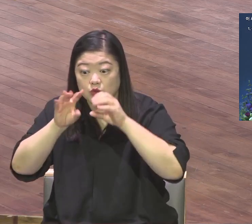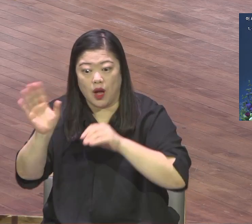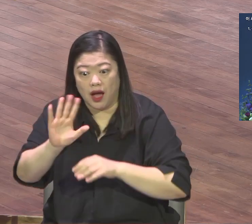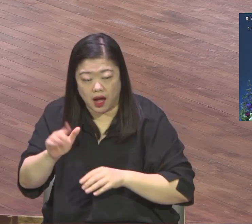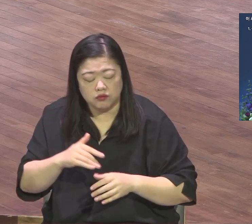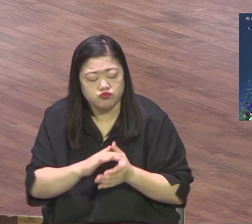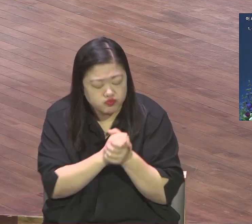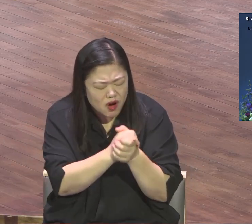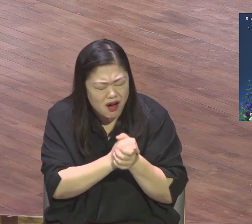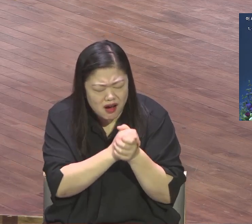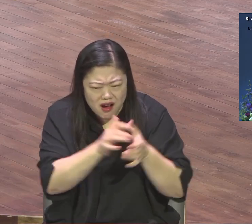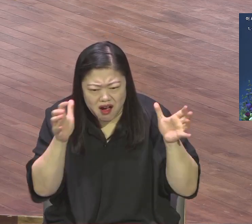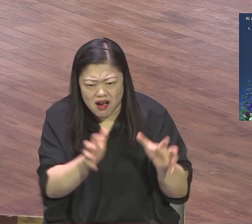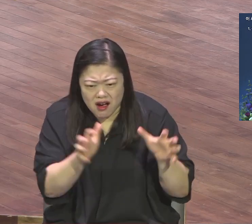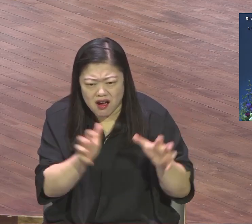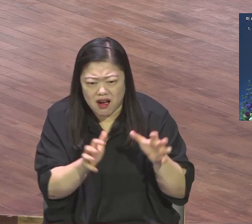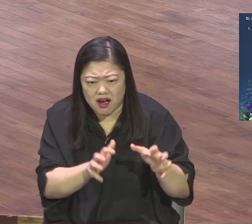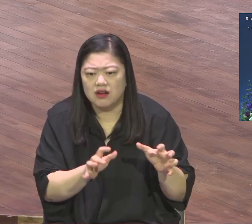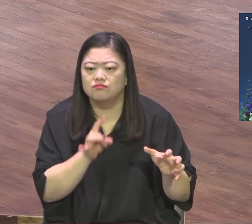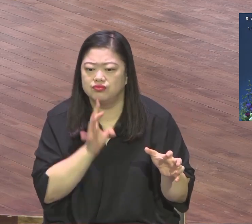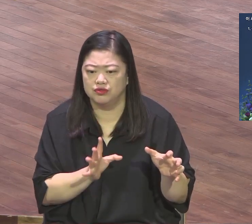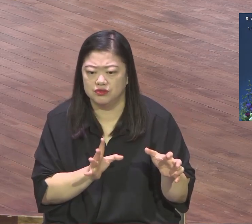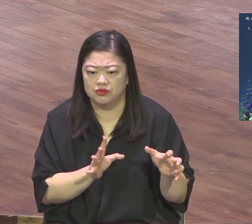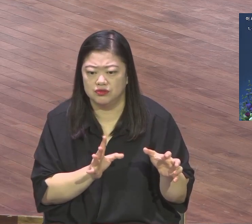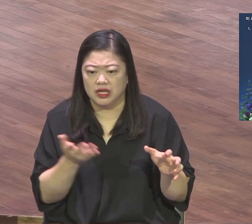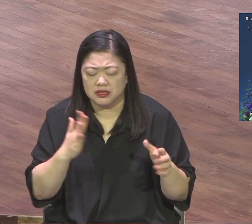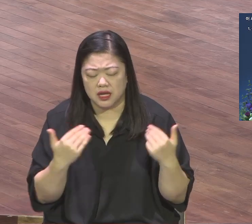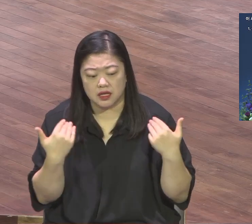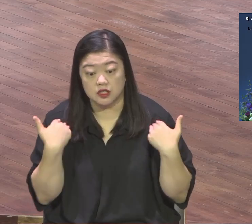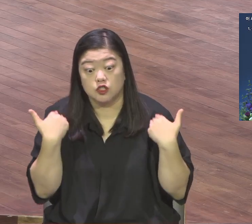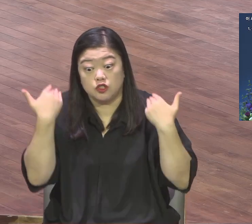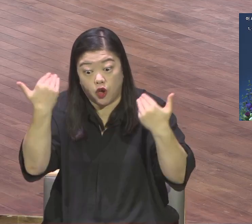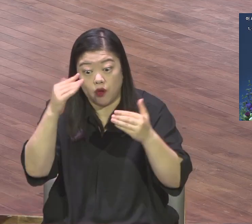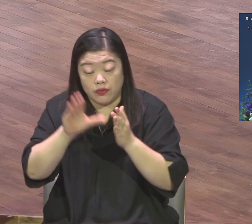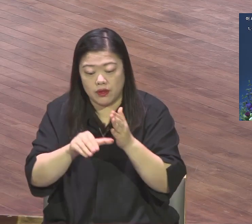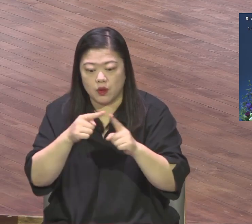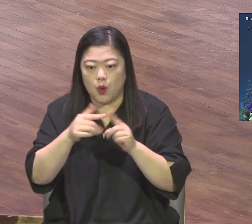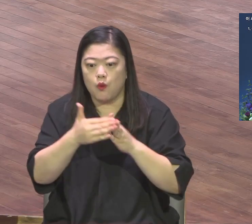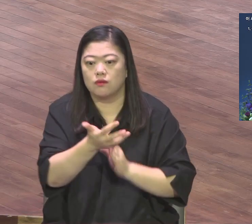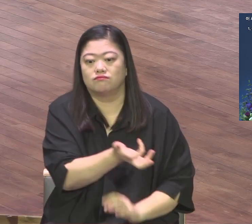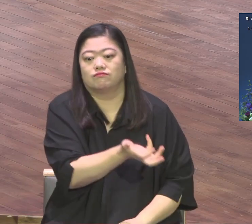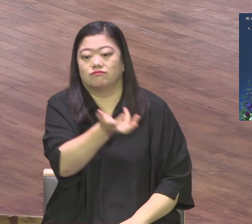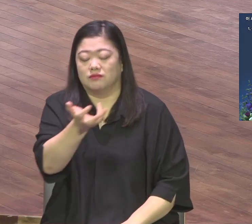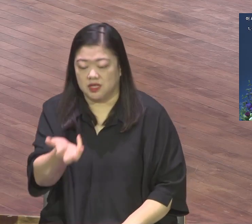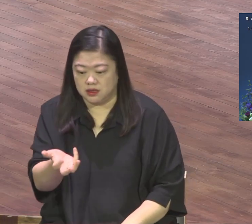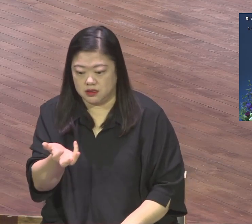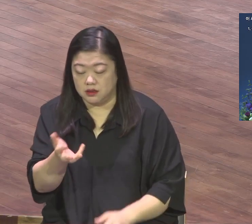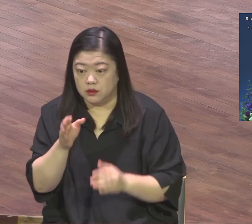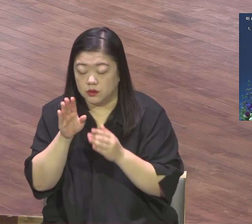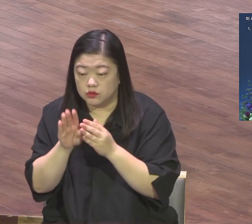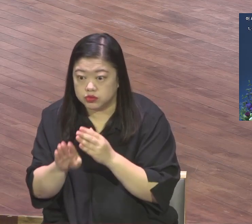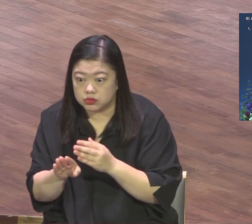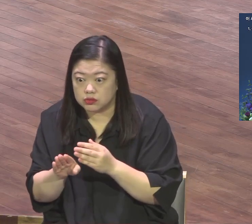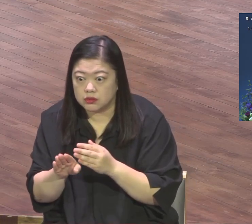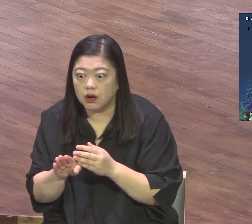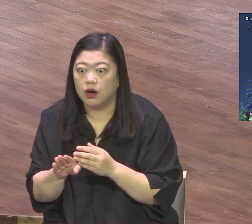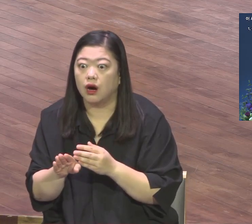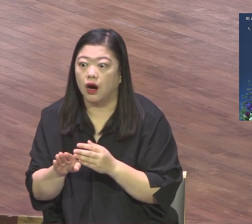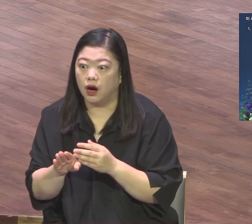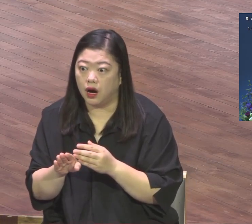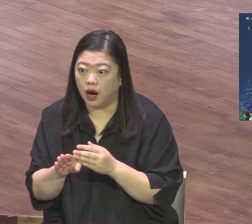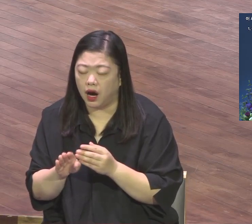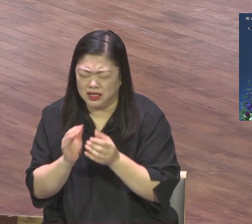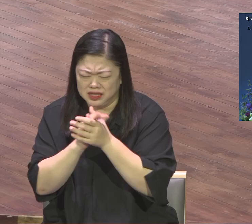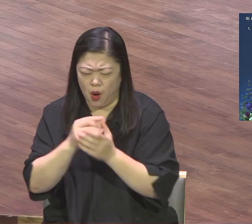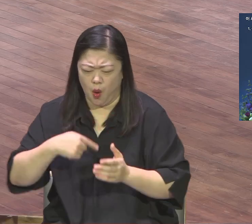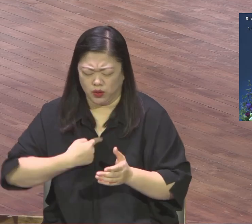교회로 헌신하는 교회로 막 부산을 확 뒤져버렸어요. 제가 혼자 그런 감동을 주니까 그게 되더라니까요. 그